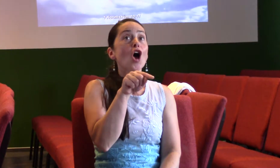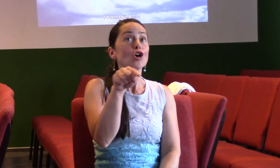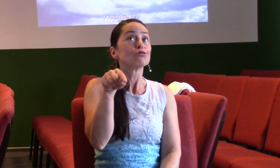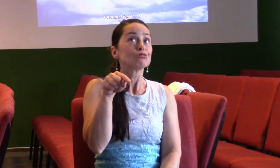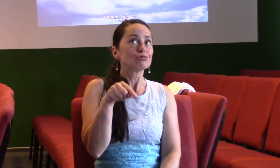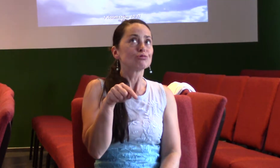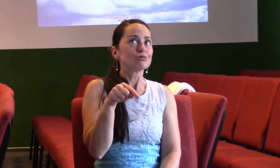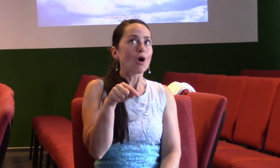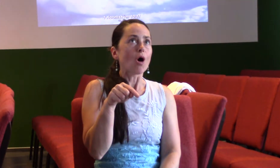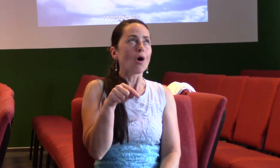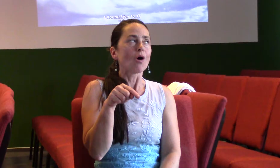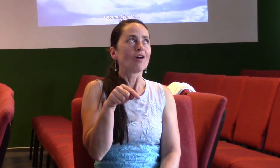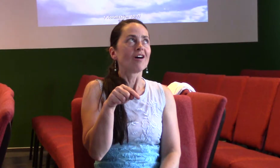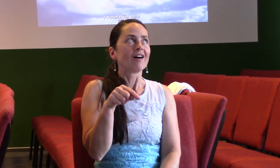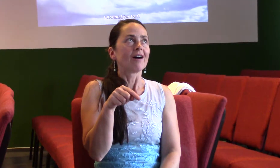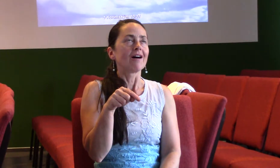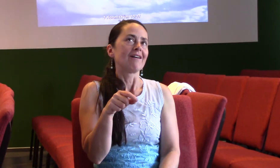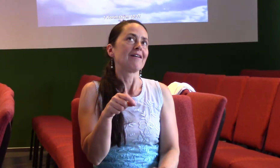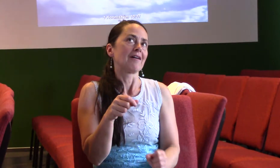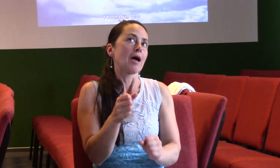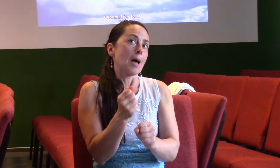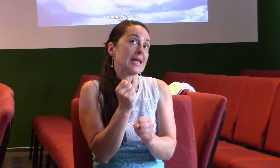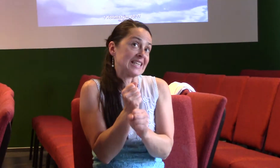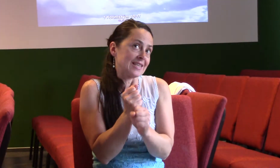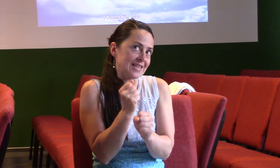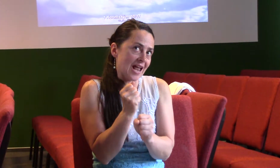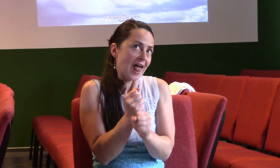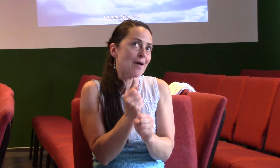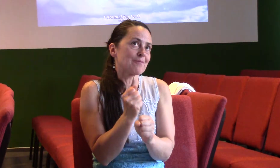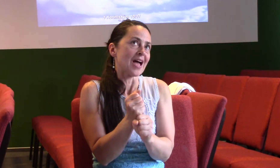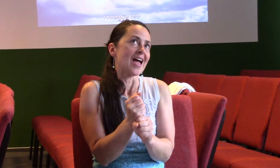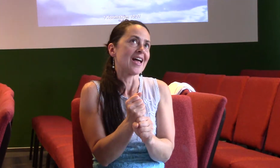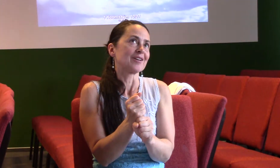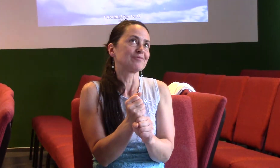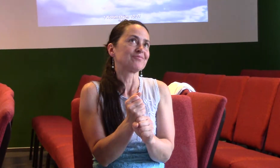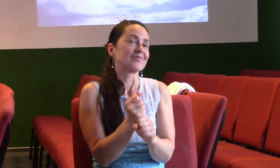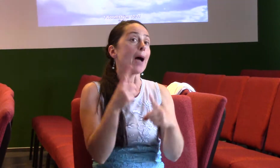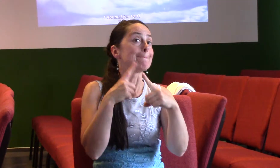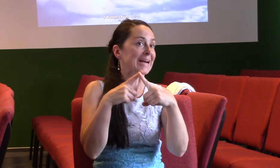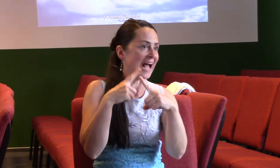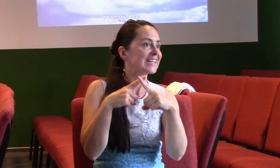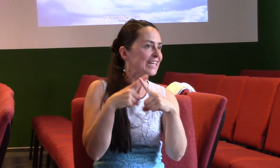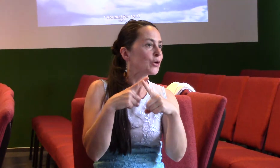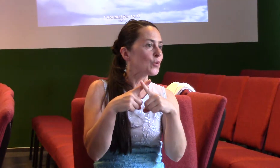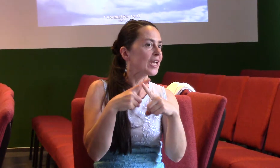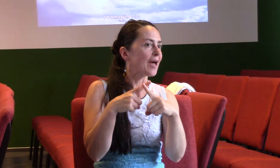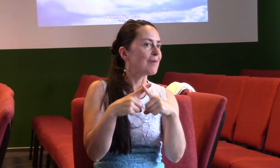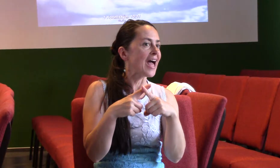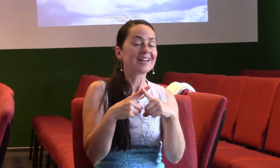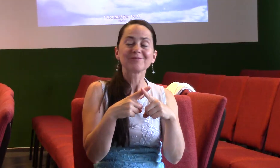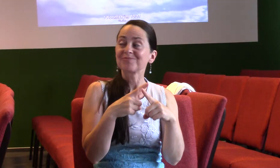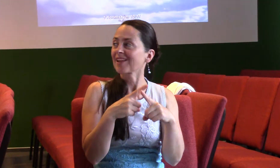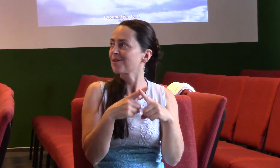praktikujeme pořád. Víte, já jsem to